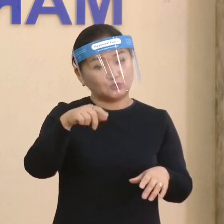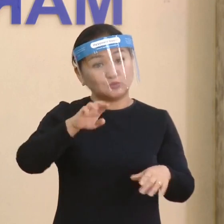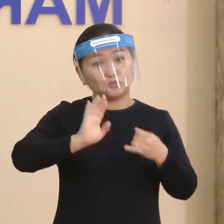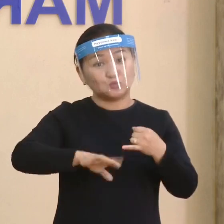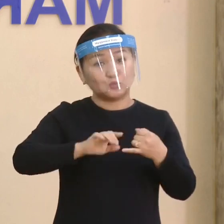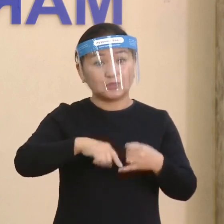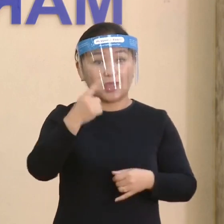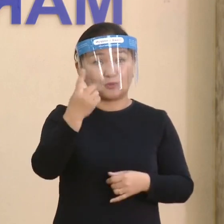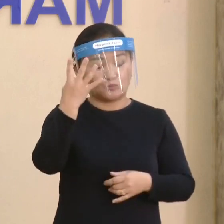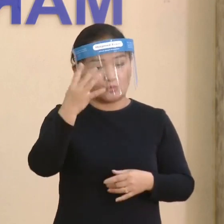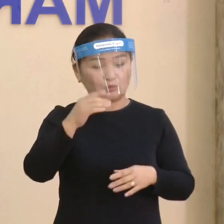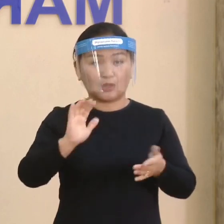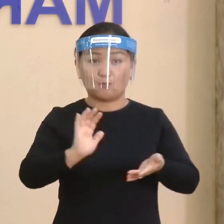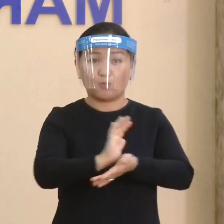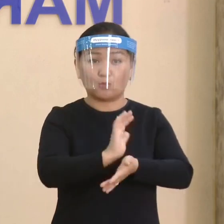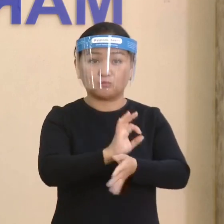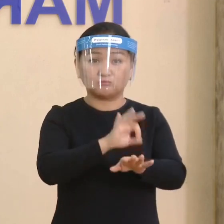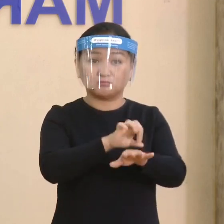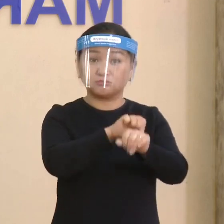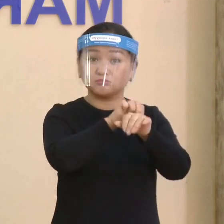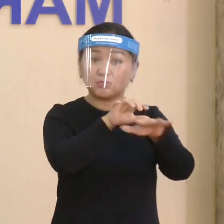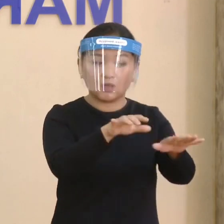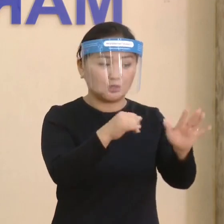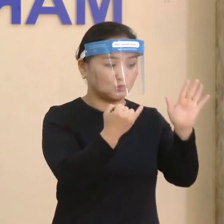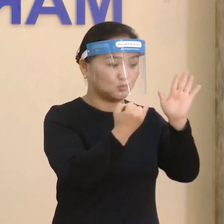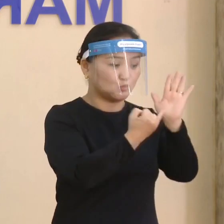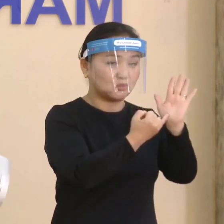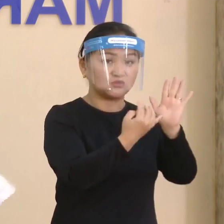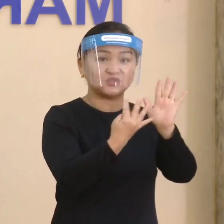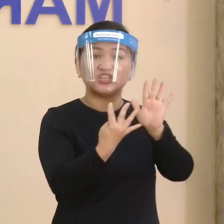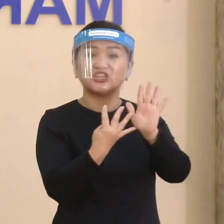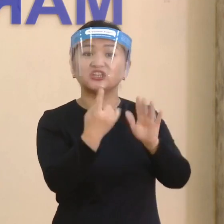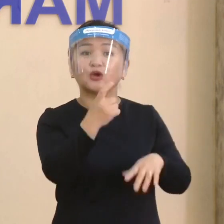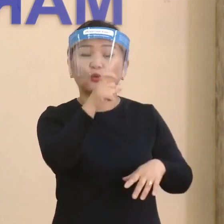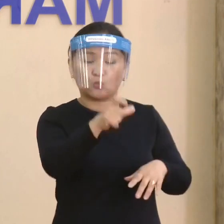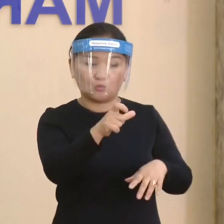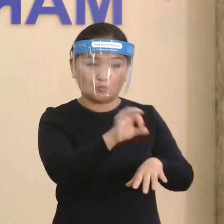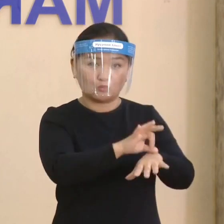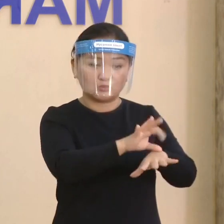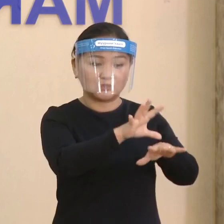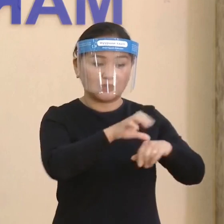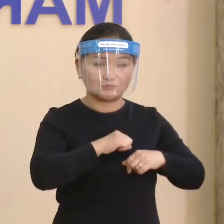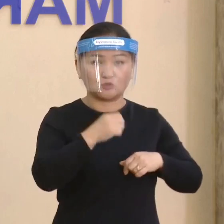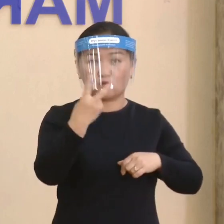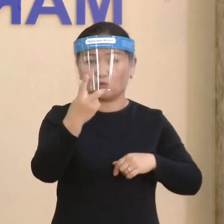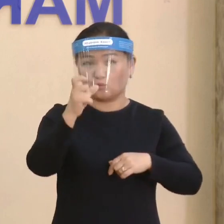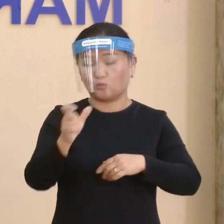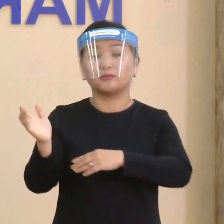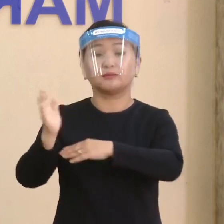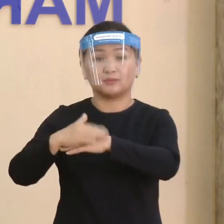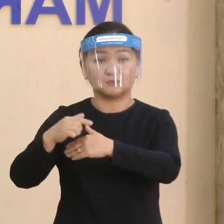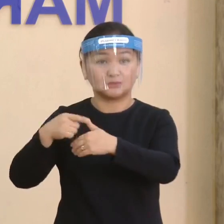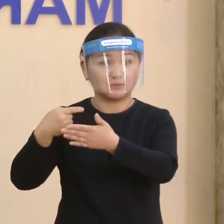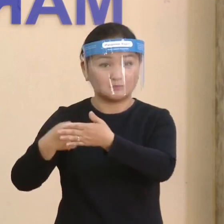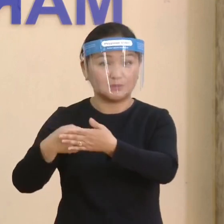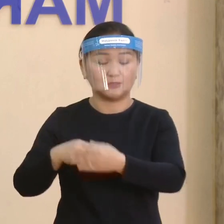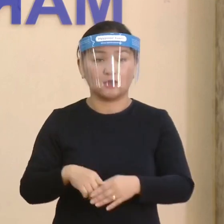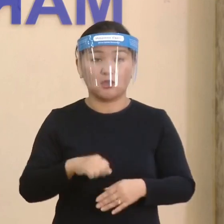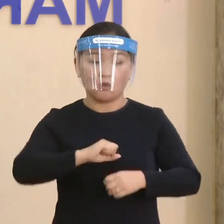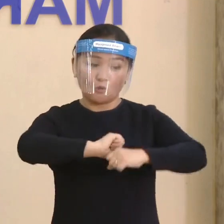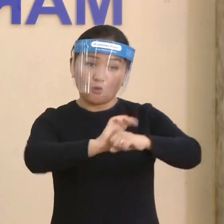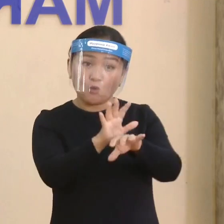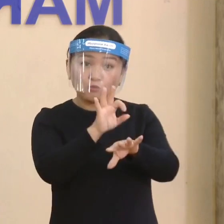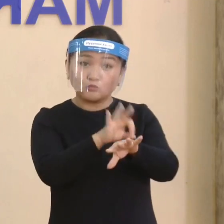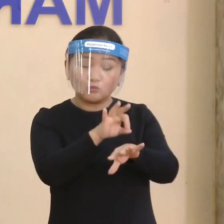нилээд ирчтэй одоо байгаа. За ингээд 691 хүн өвчилж 2 хүн эмчсэн юм одоо байна. За COVID-19-ийн талаар